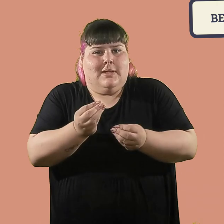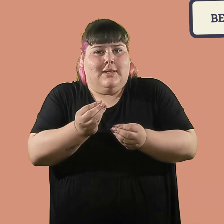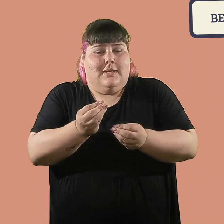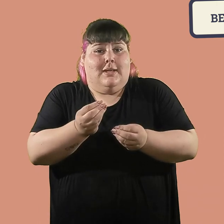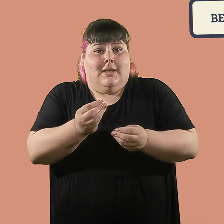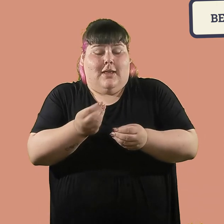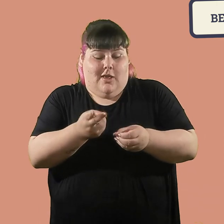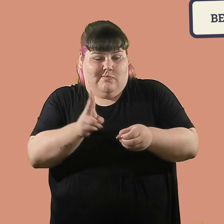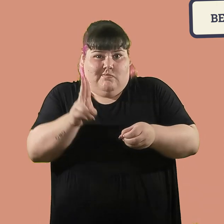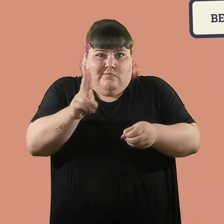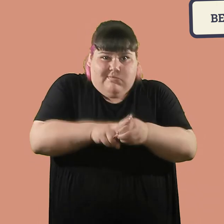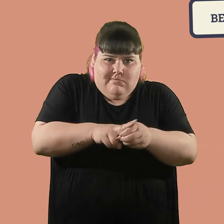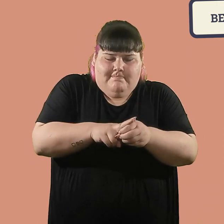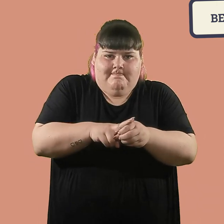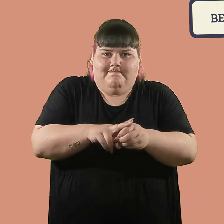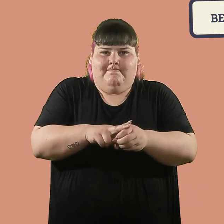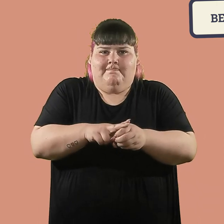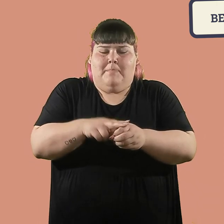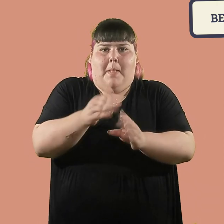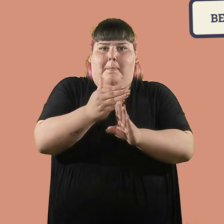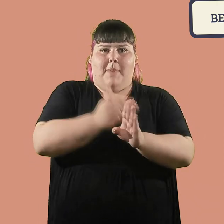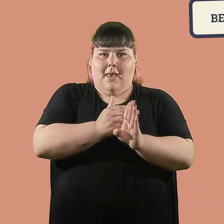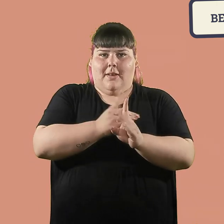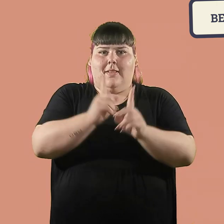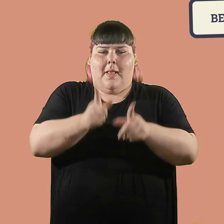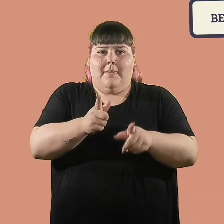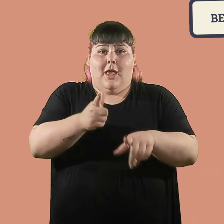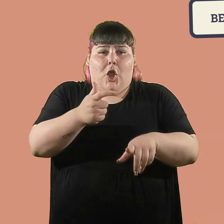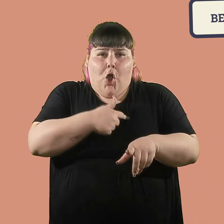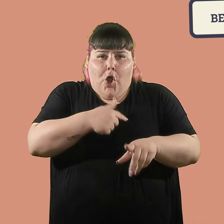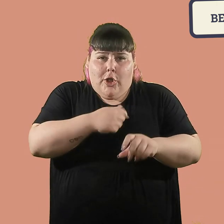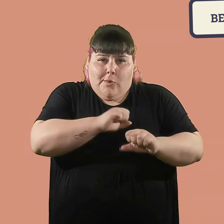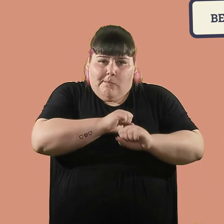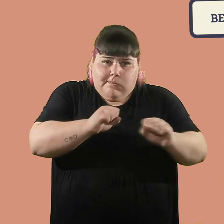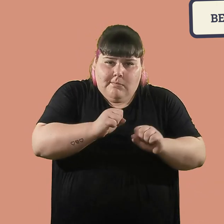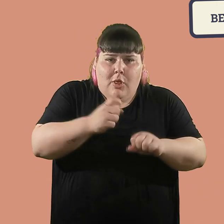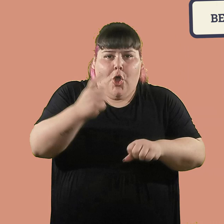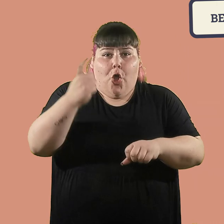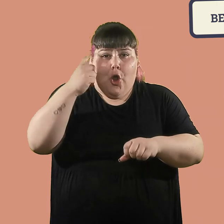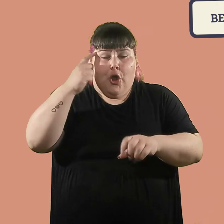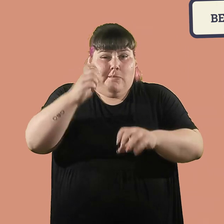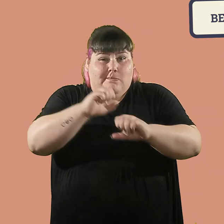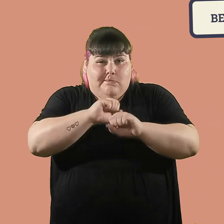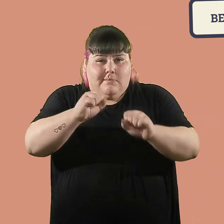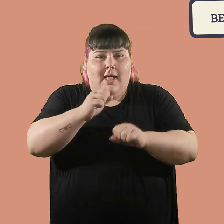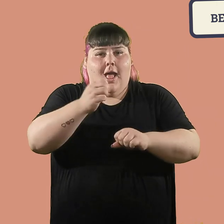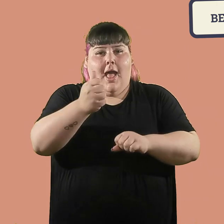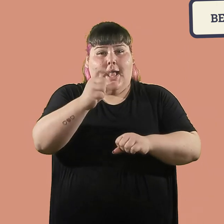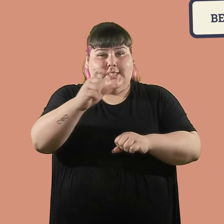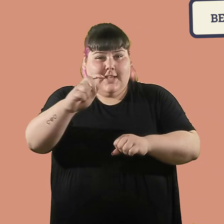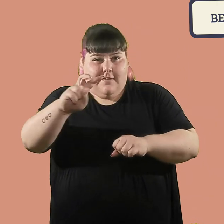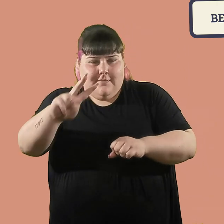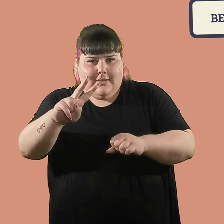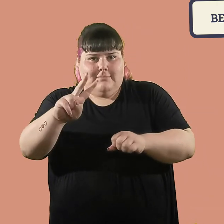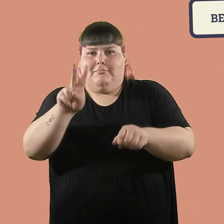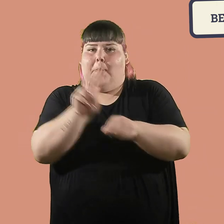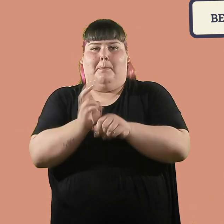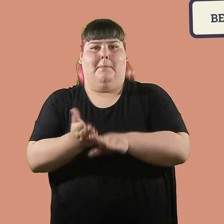bloqueo arterial y un menor riesgo a sufrir un ataque al corazón y accidentes